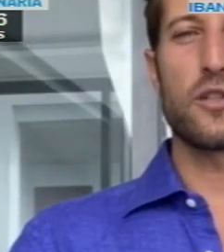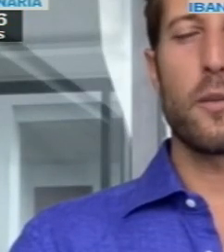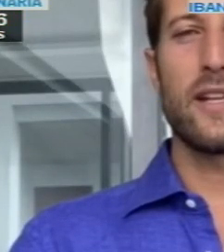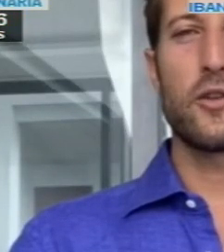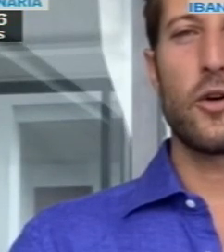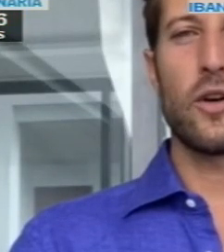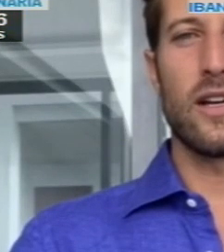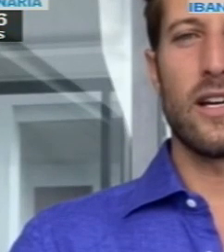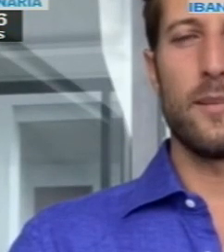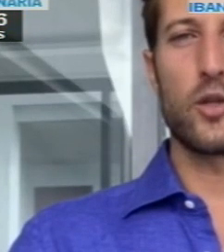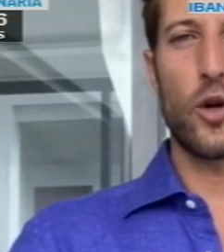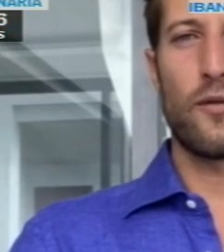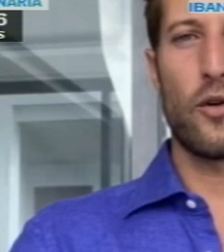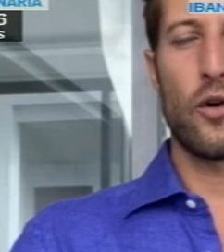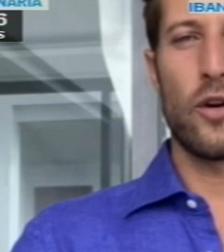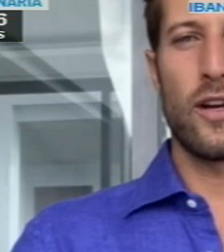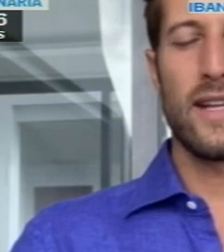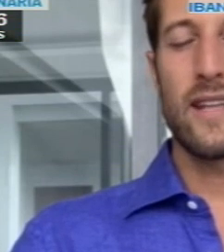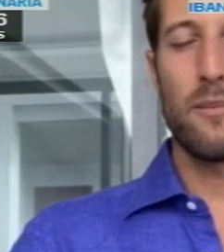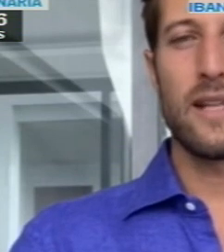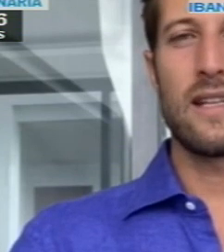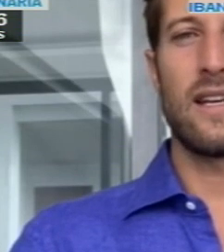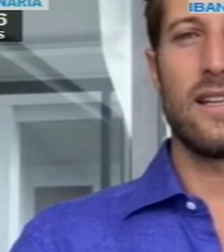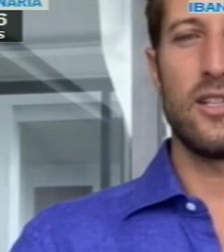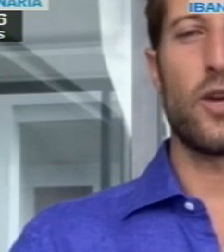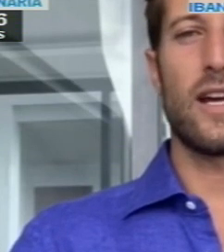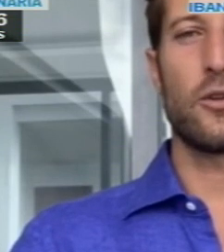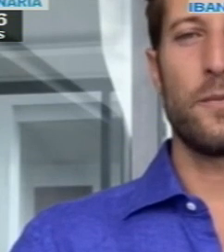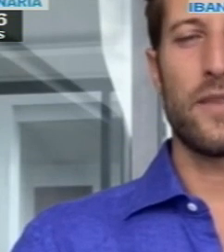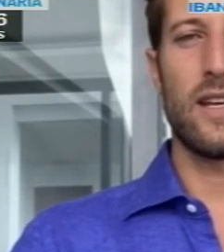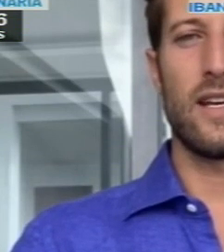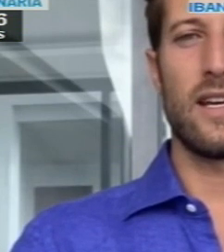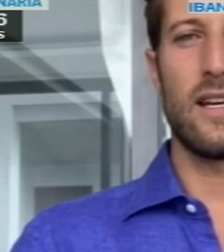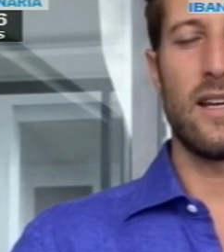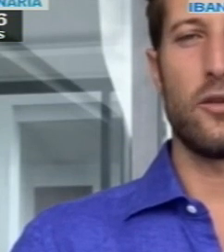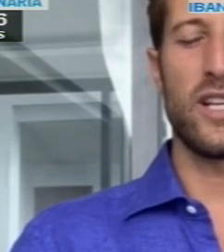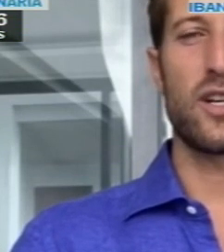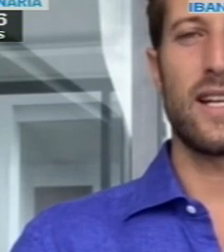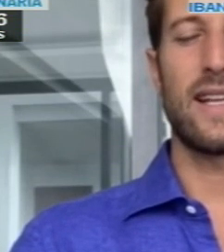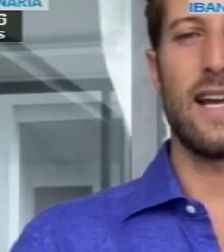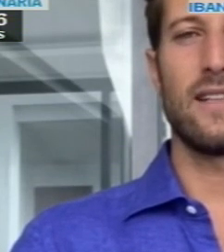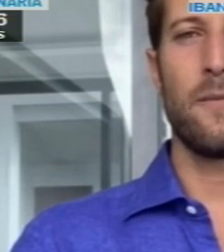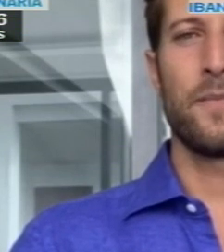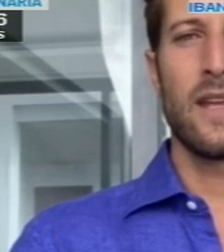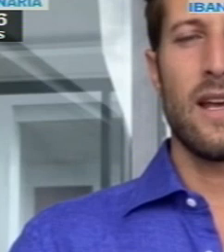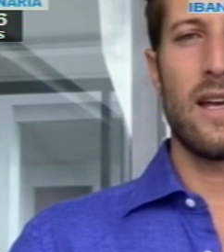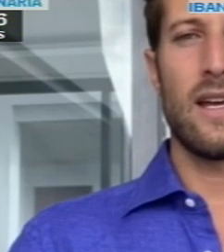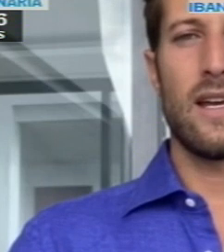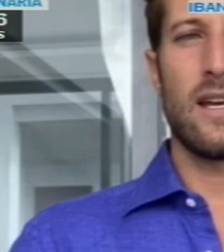In questo momento mi trovo letteralmente isolato in un'isola della Thailandia.